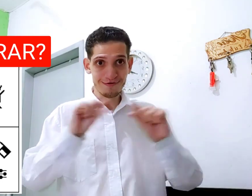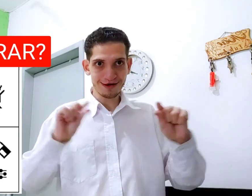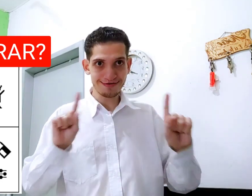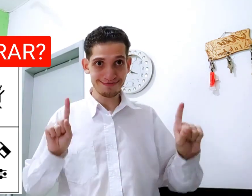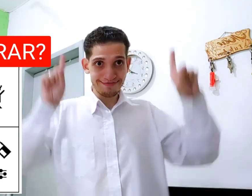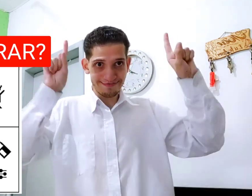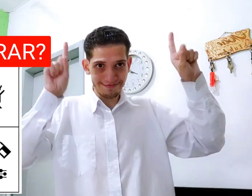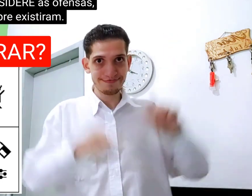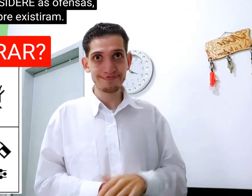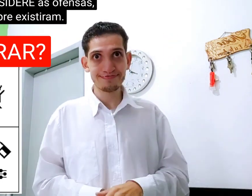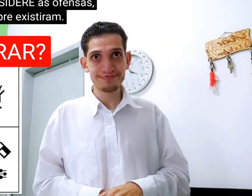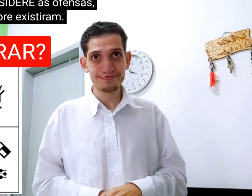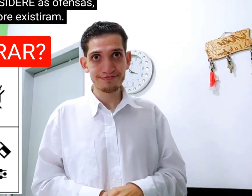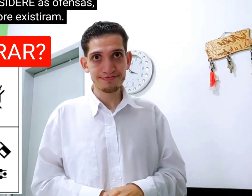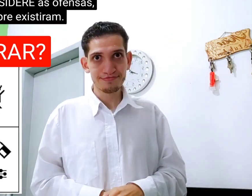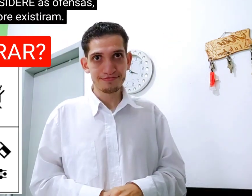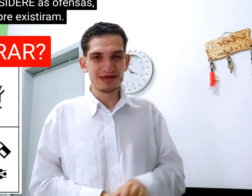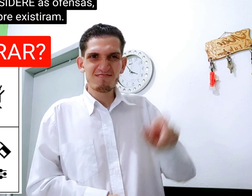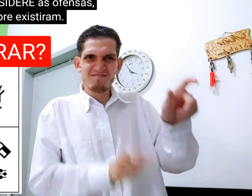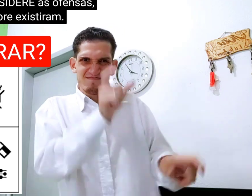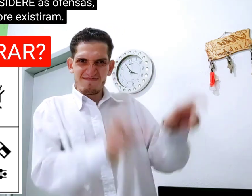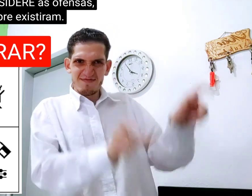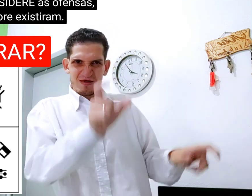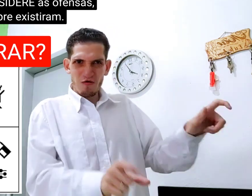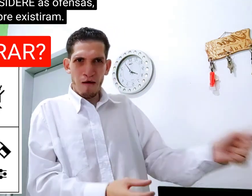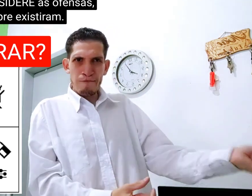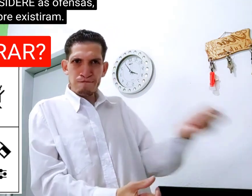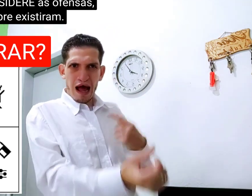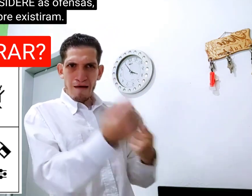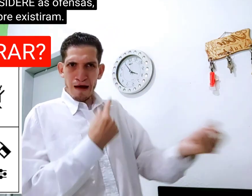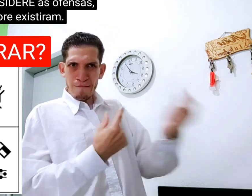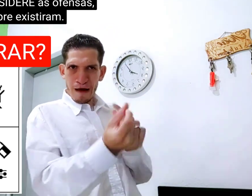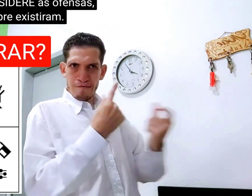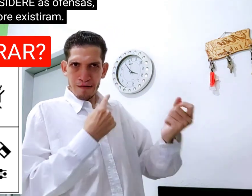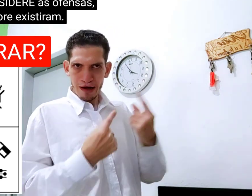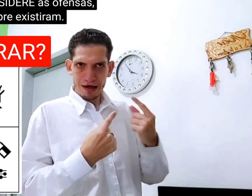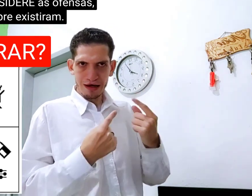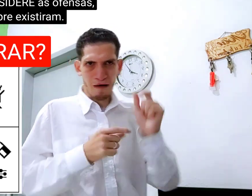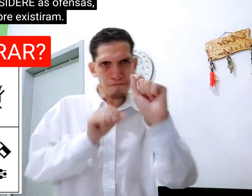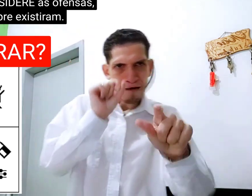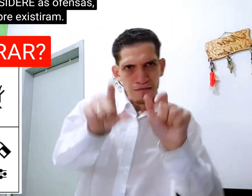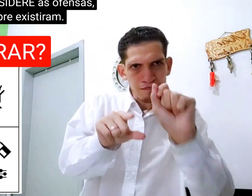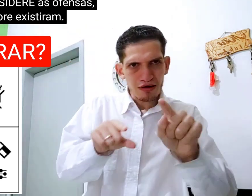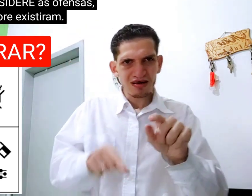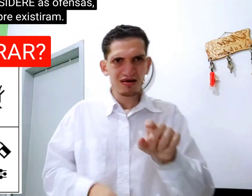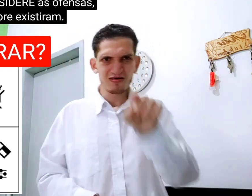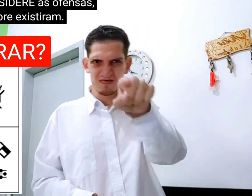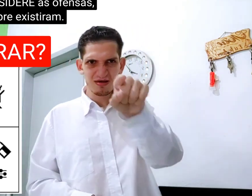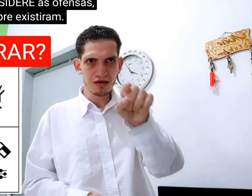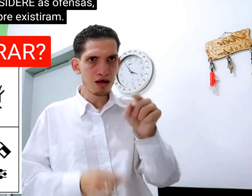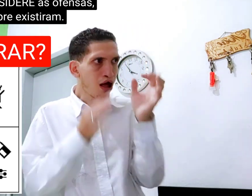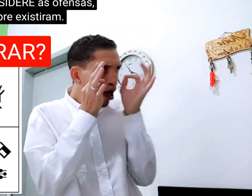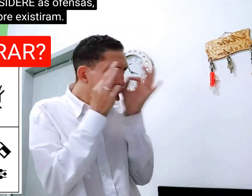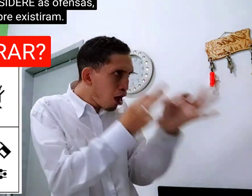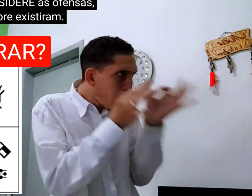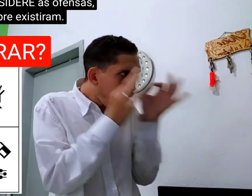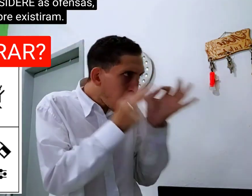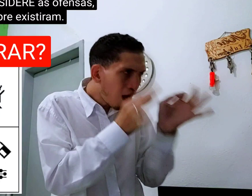segunda frase é essa de cima. Pessoas estão me ofendendo, me ofendem. Você